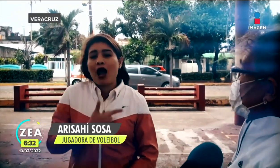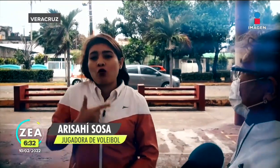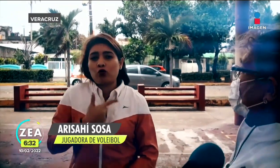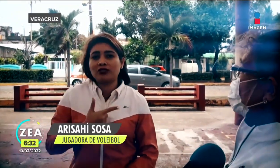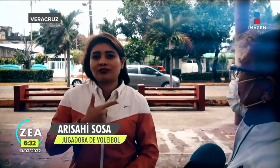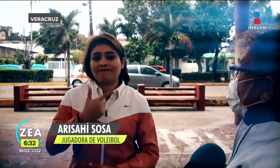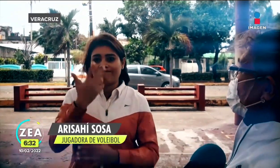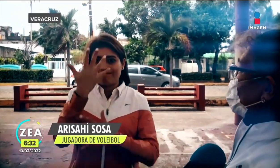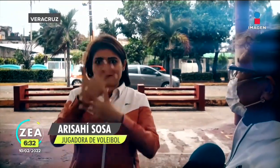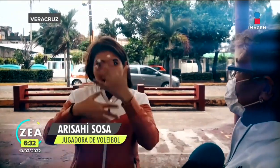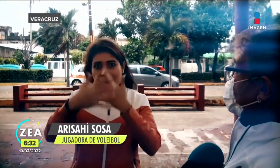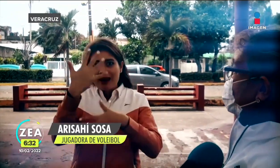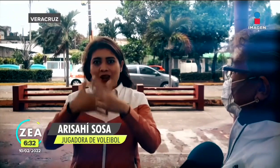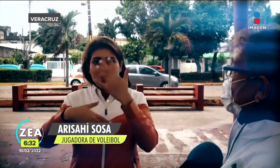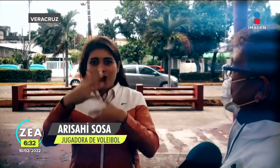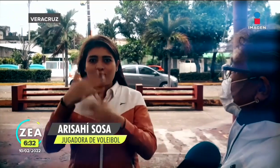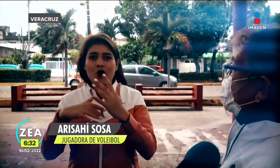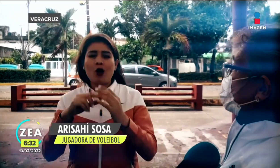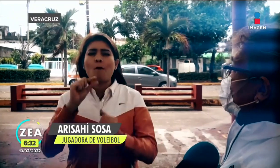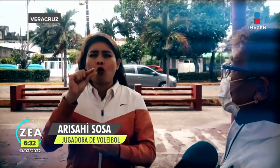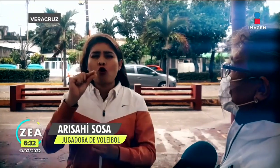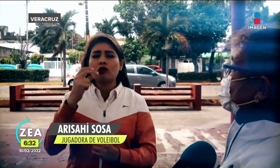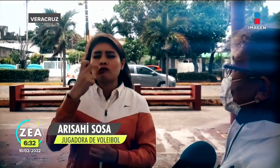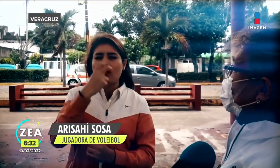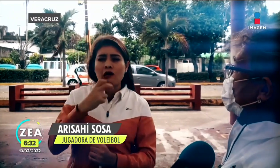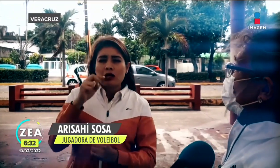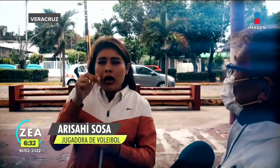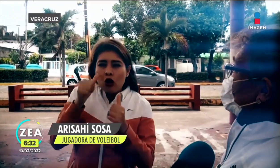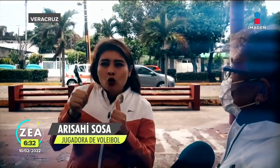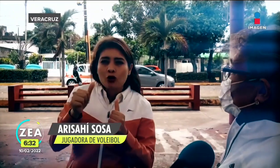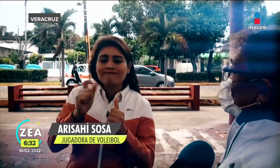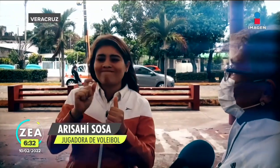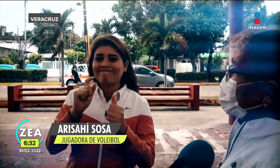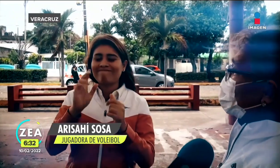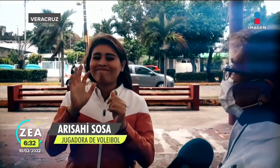aprendan, porque es algo que realmente se requiere. Muy poquitos